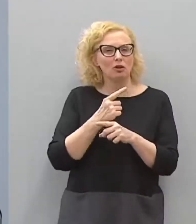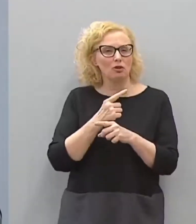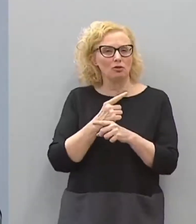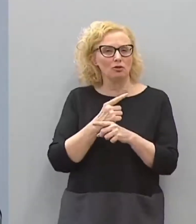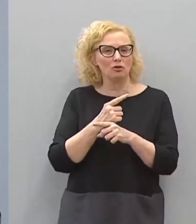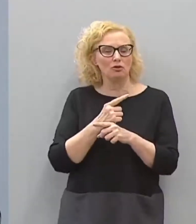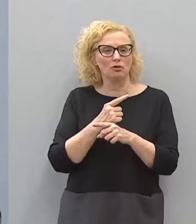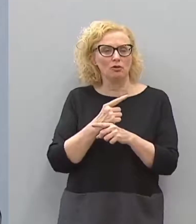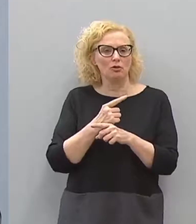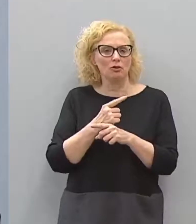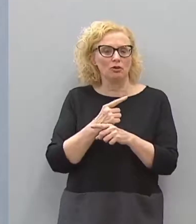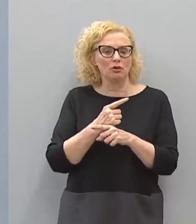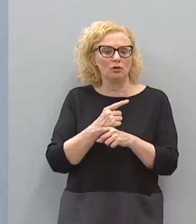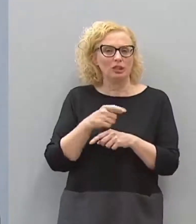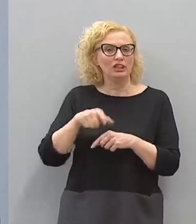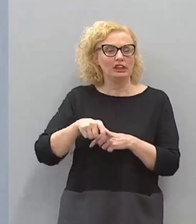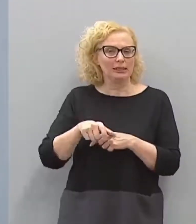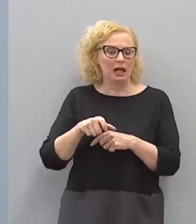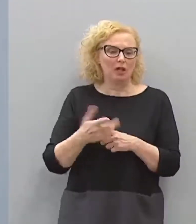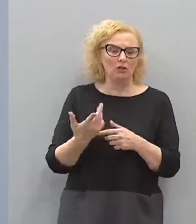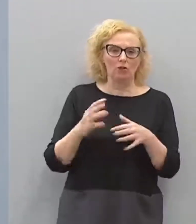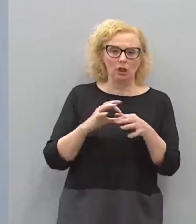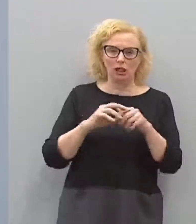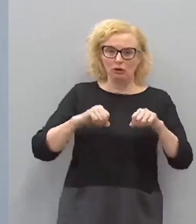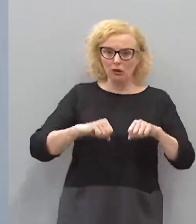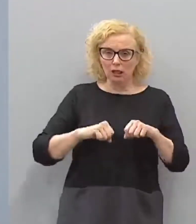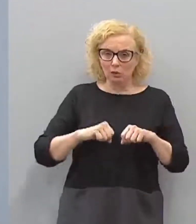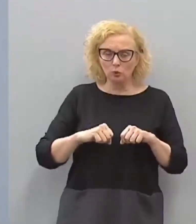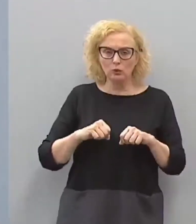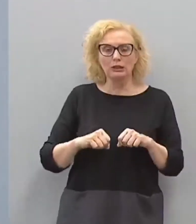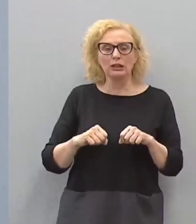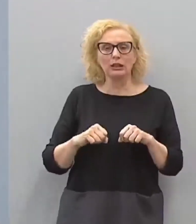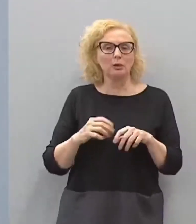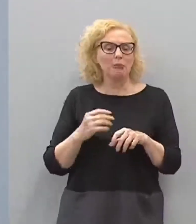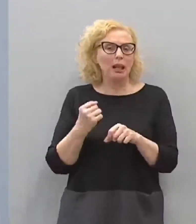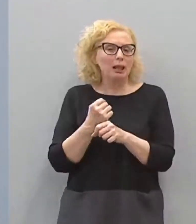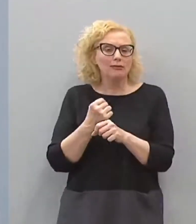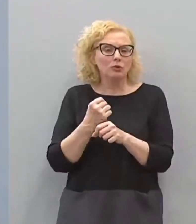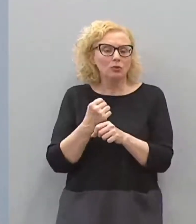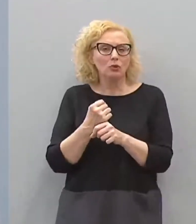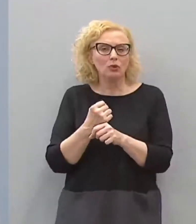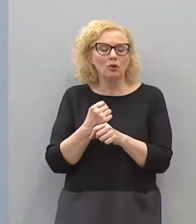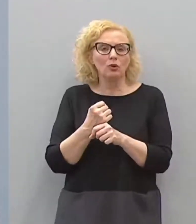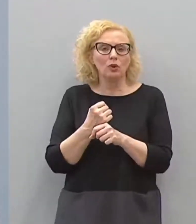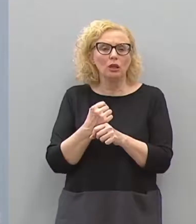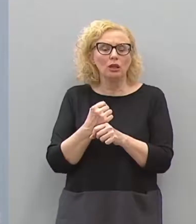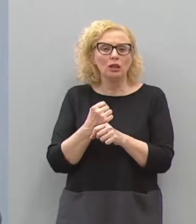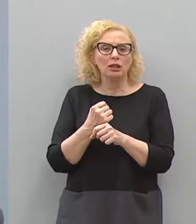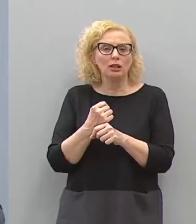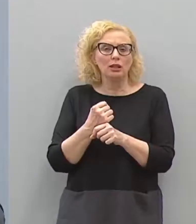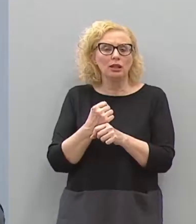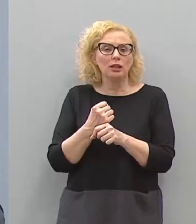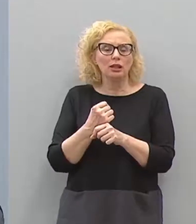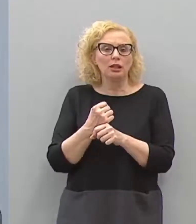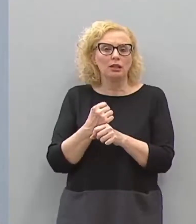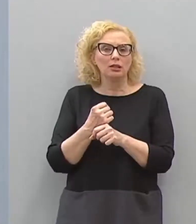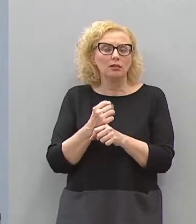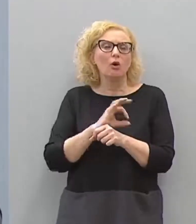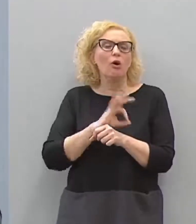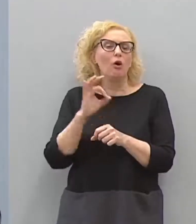che si possono fare salute lavoro e e questioni